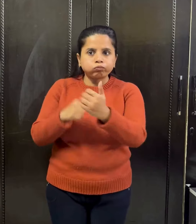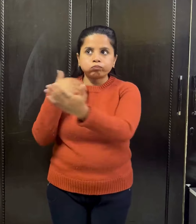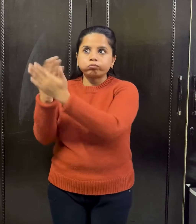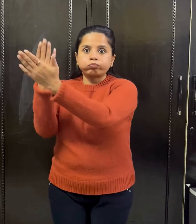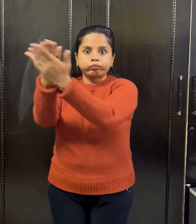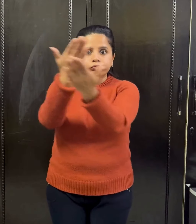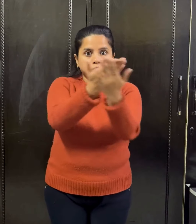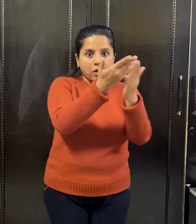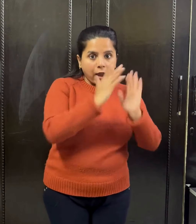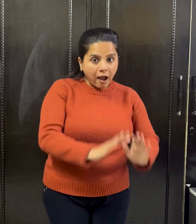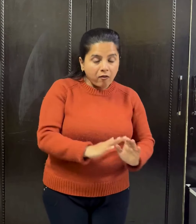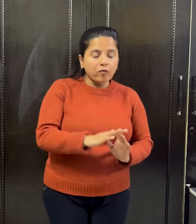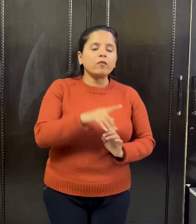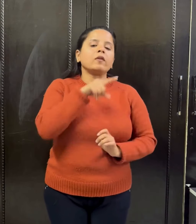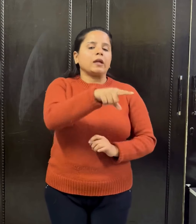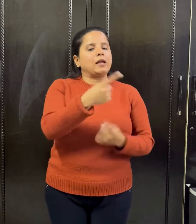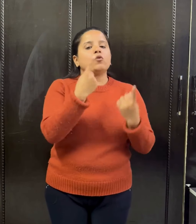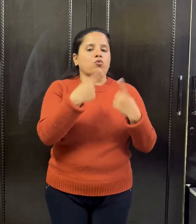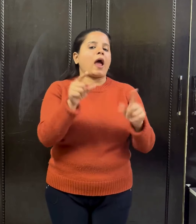यूज नहीं किया गया हो।